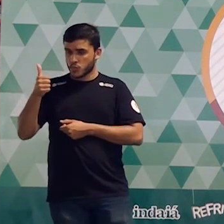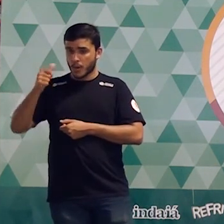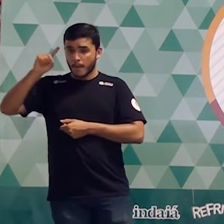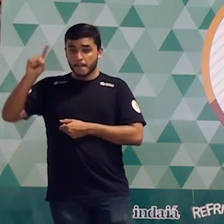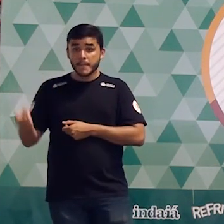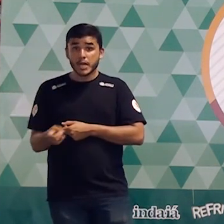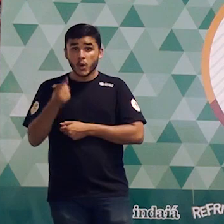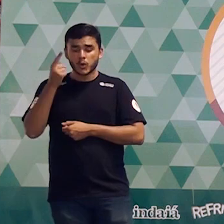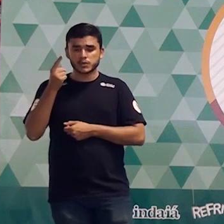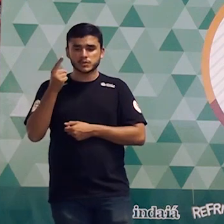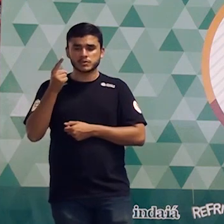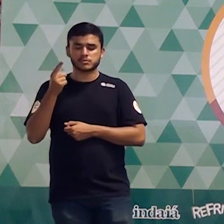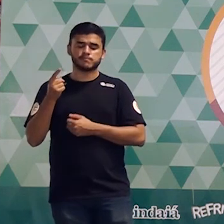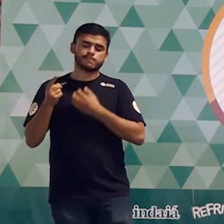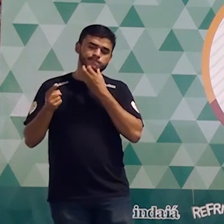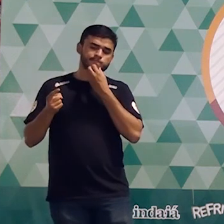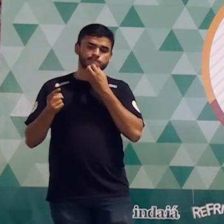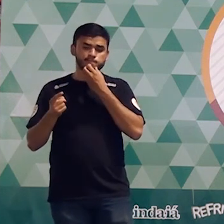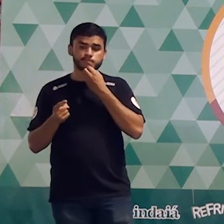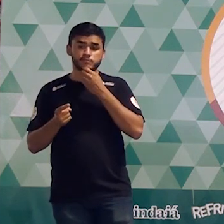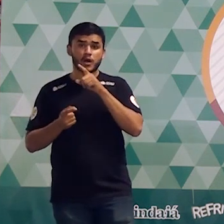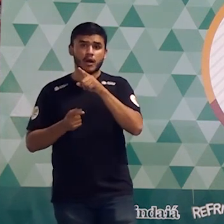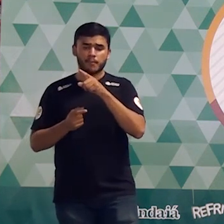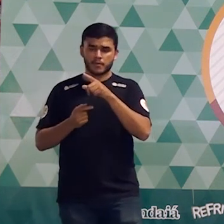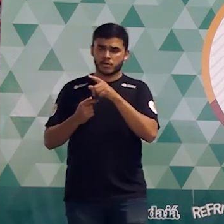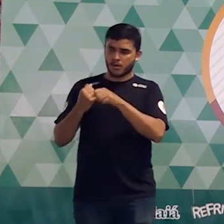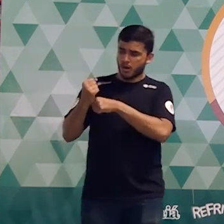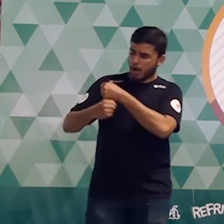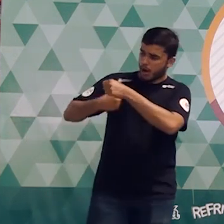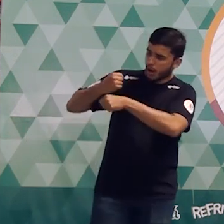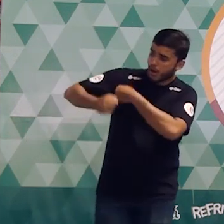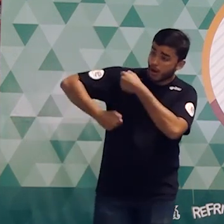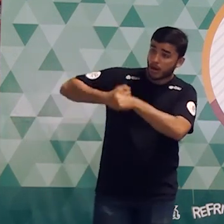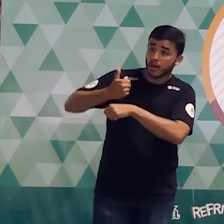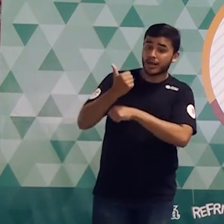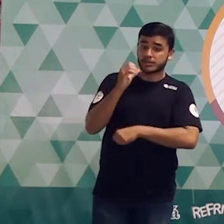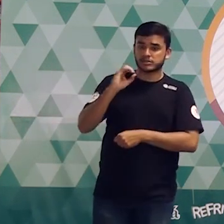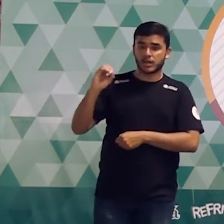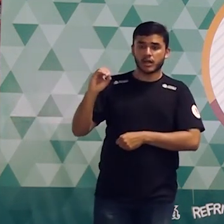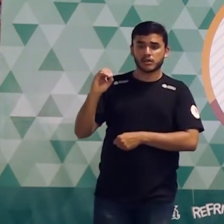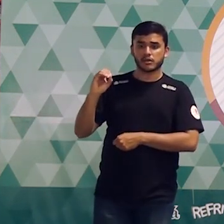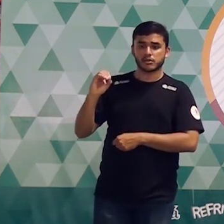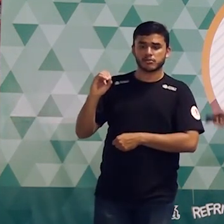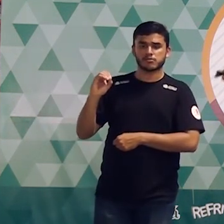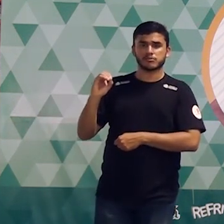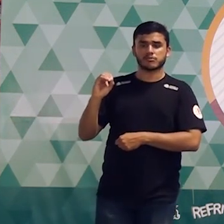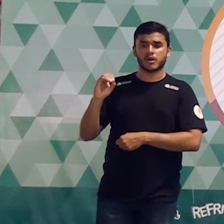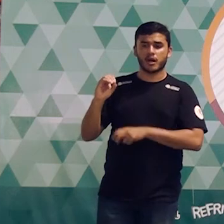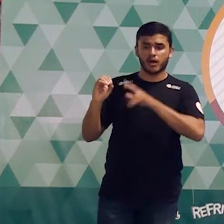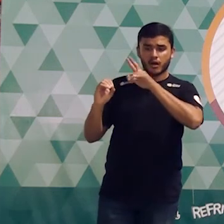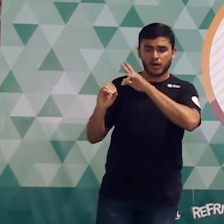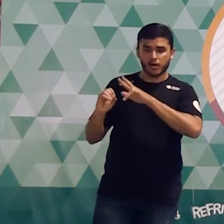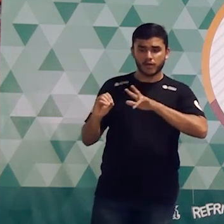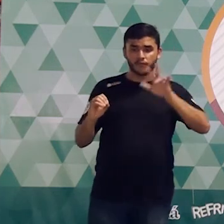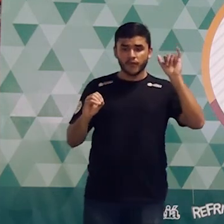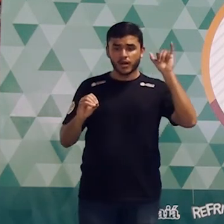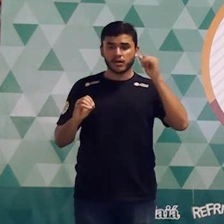Em 100 anos, ele aumentou mais tempo do que em 16 séculos. Certo? Aí olha